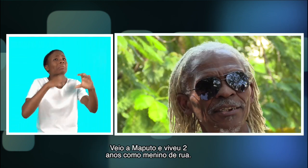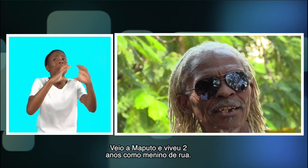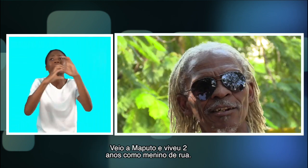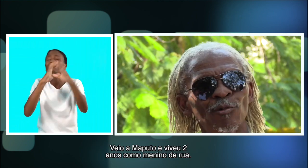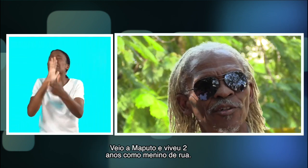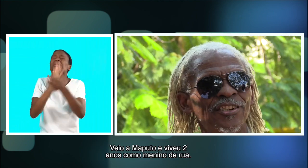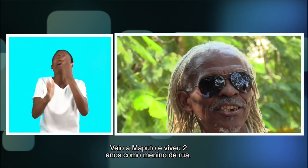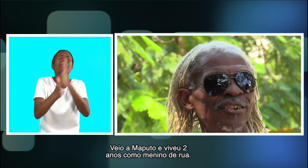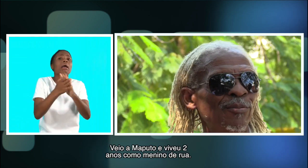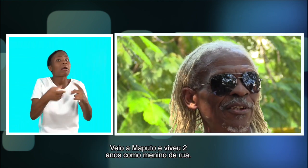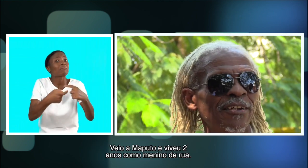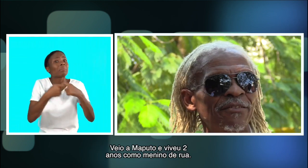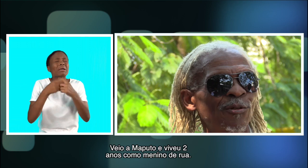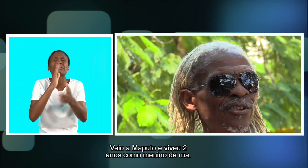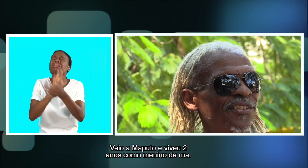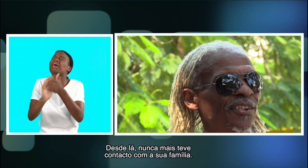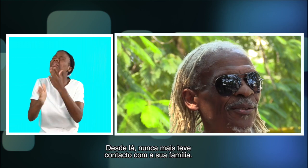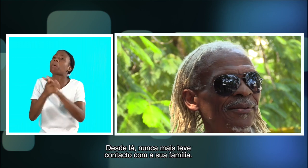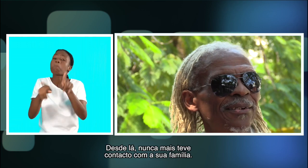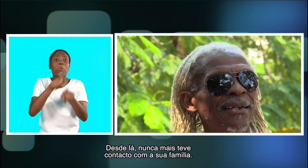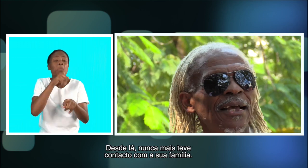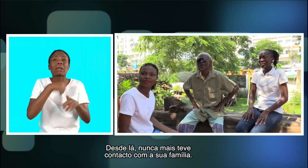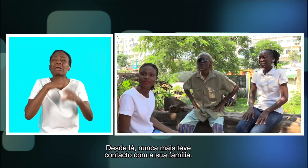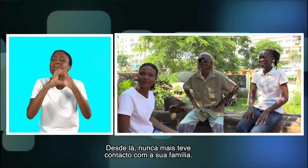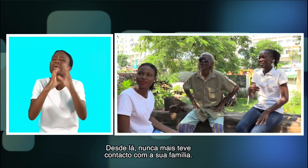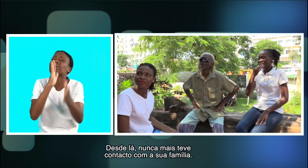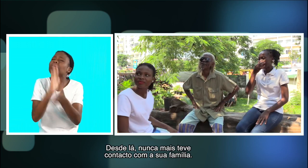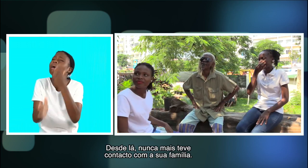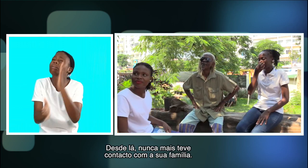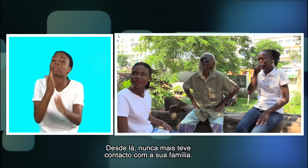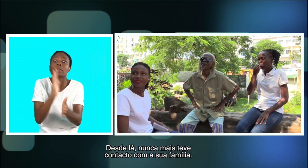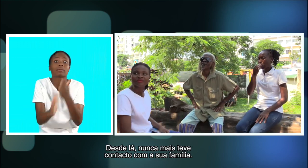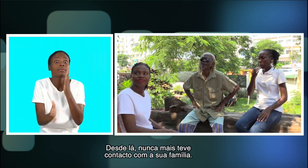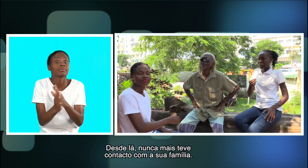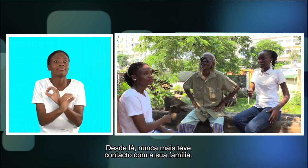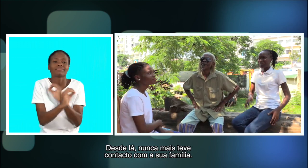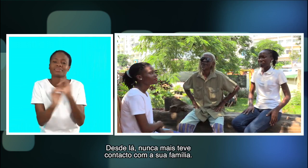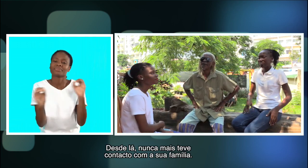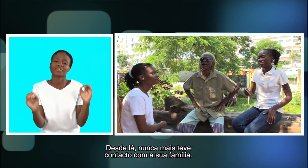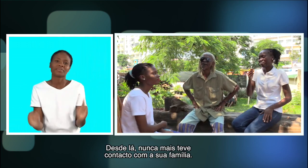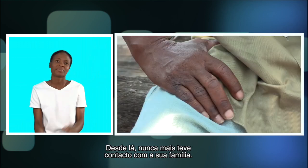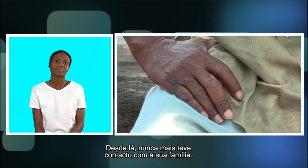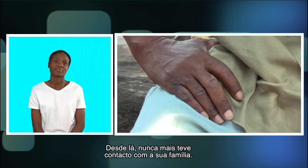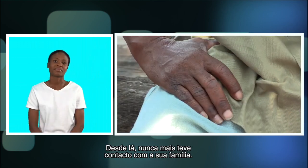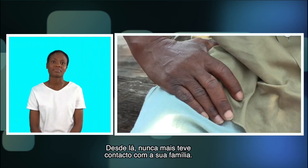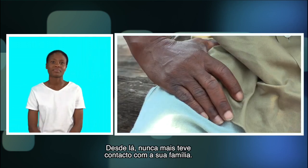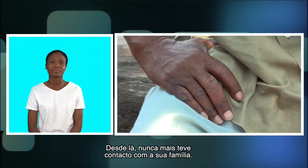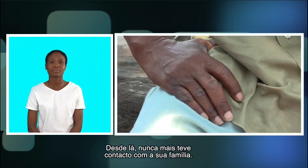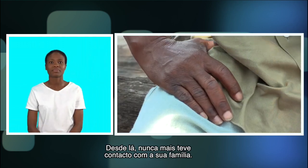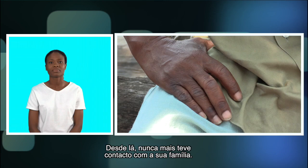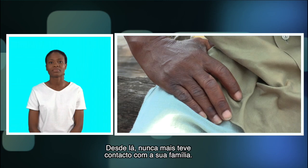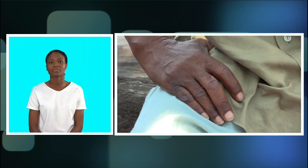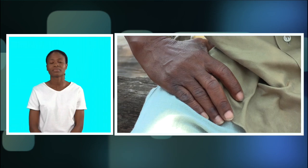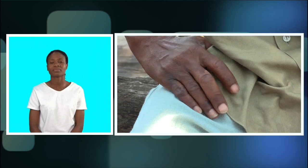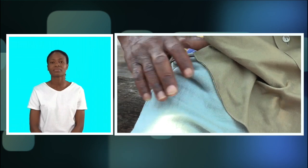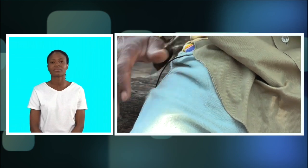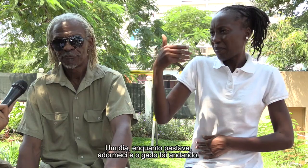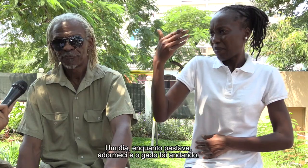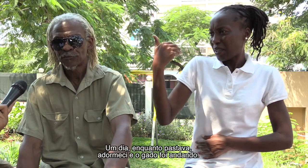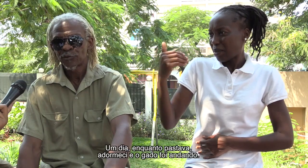viveu dois anos como menino de rua. Desde lá, nunca mais teve contato com a sua família.